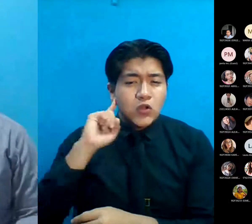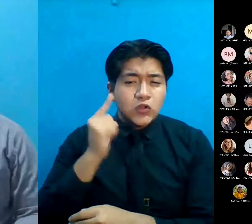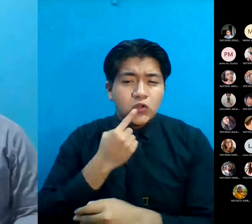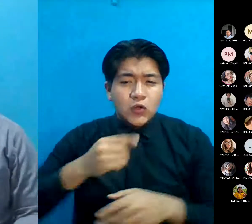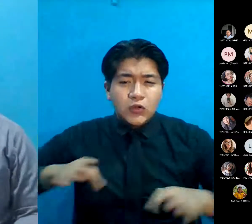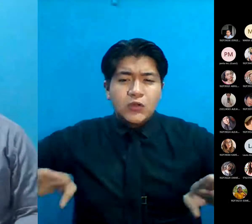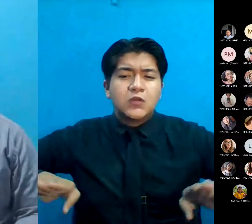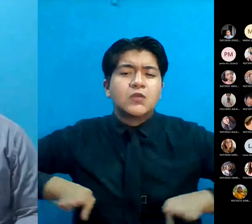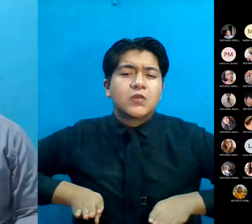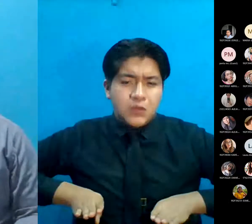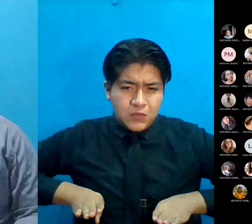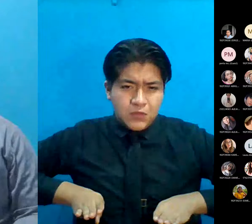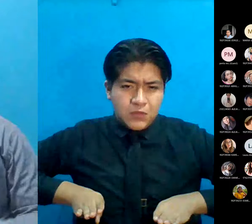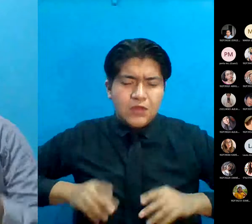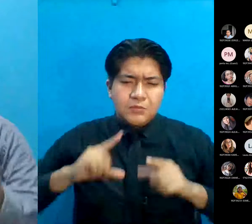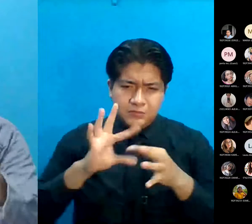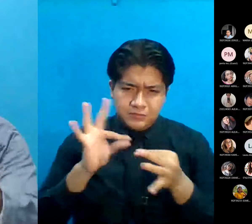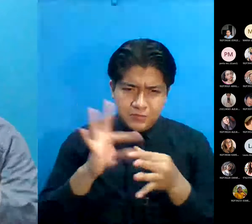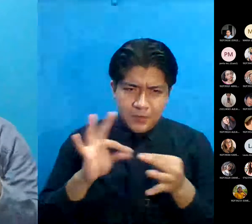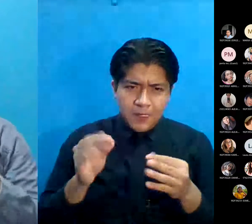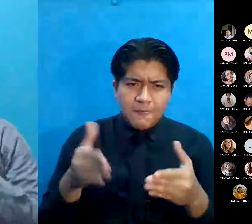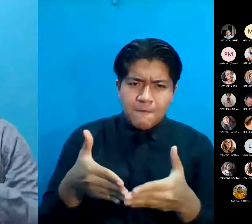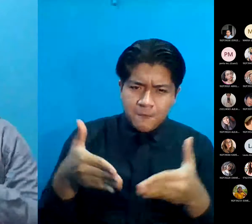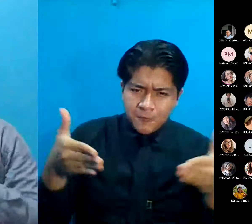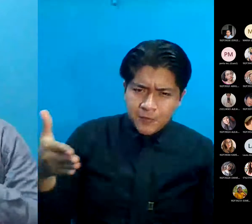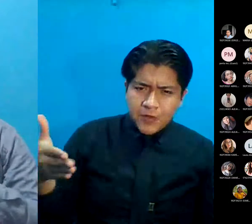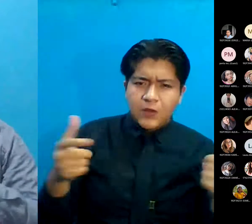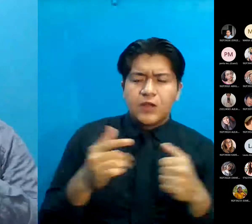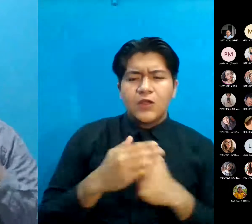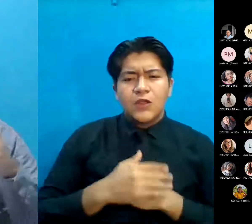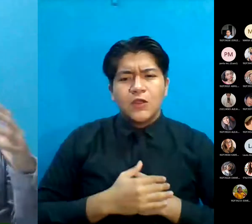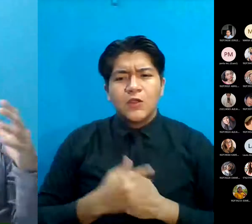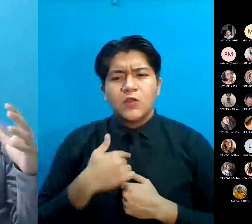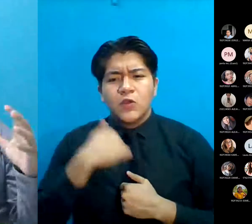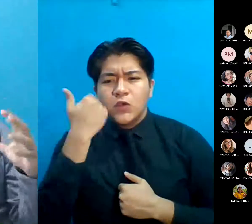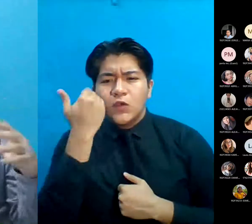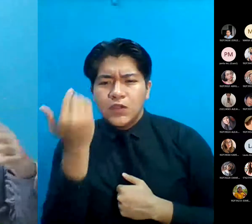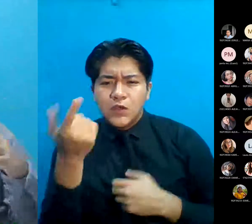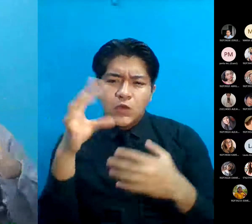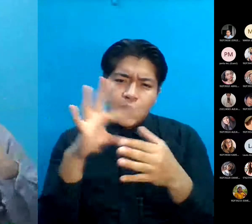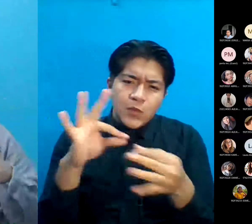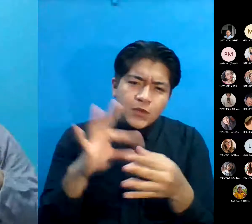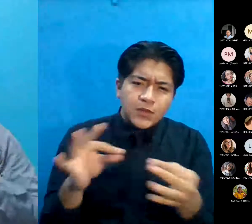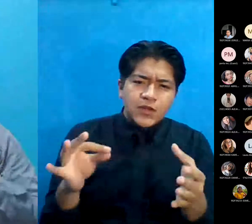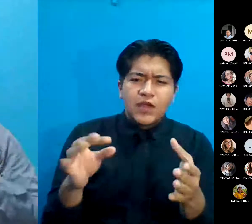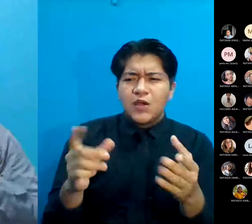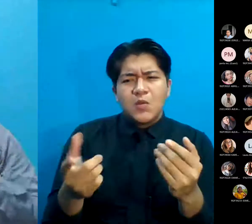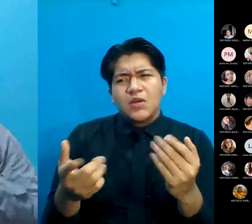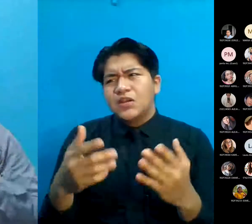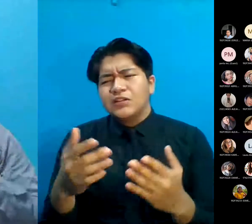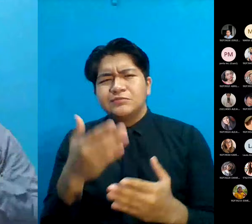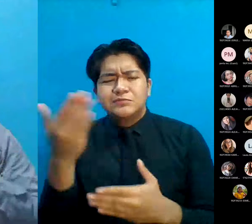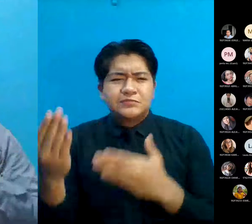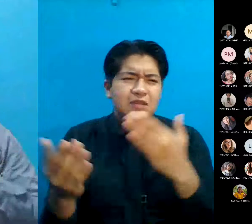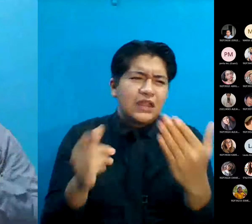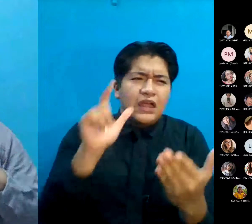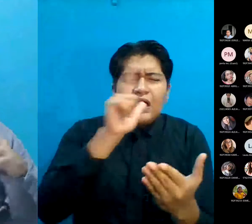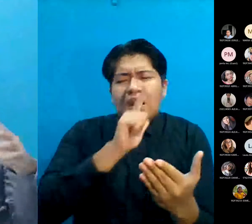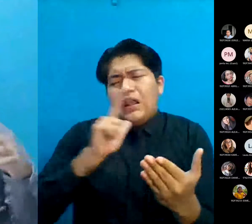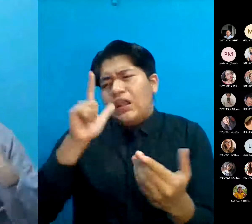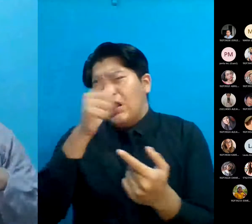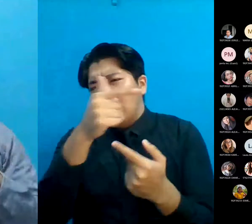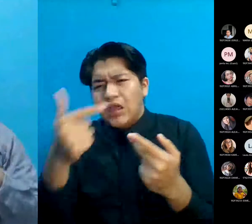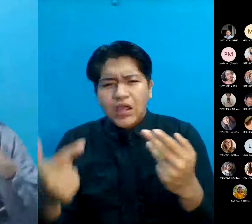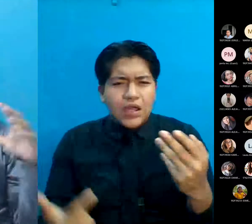estos momentos también quisiera mencionarles que todo esto, como cualquier lengua, como también